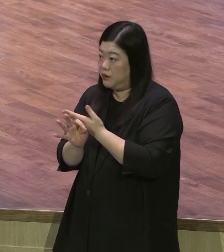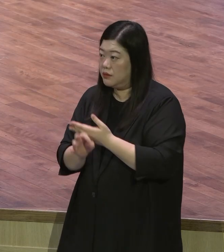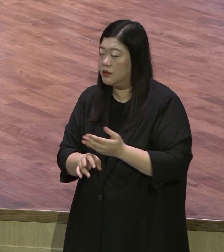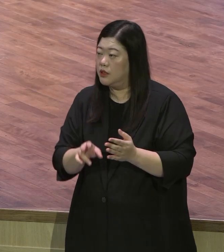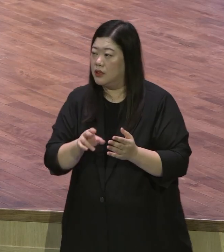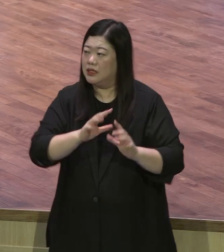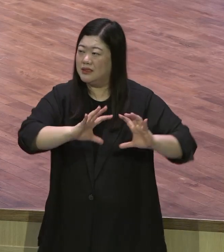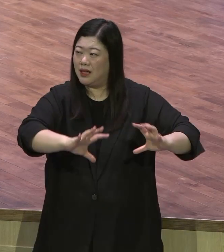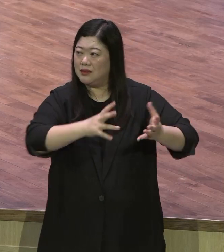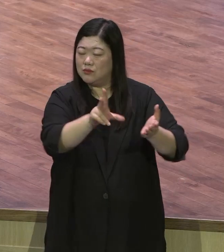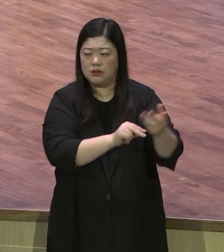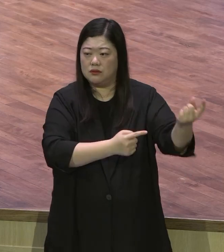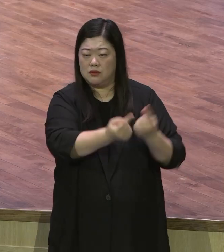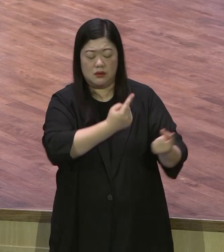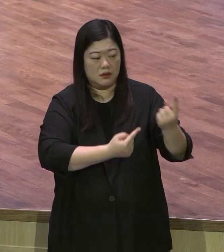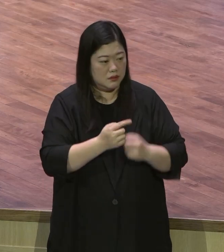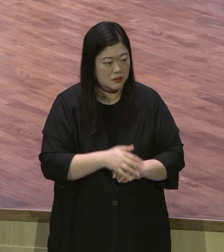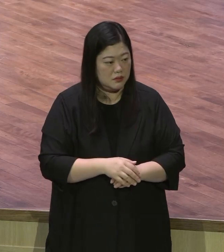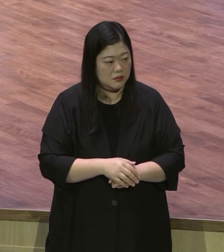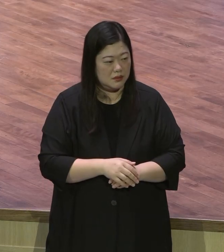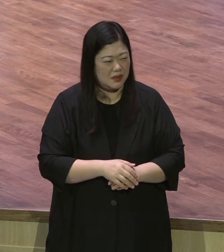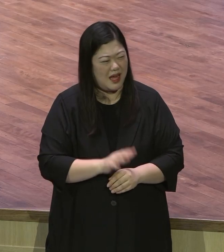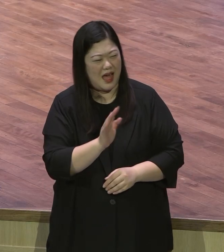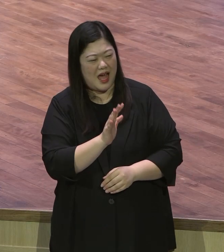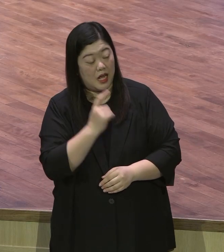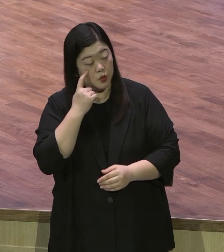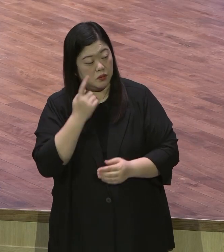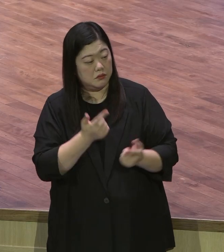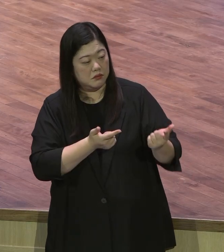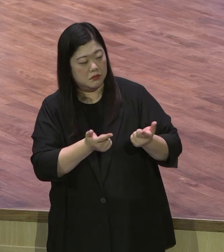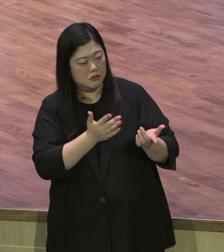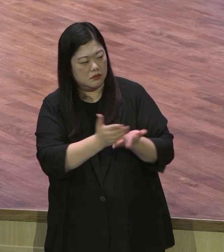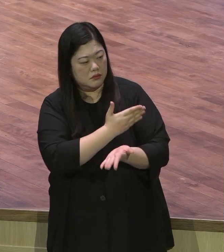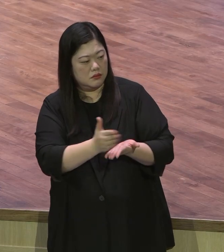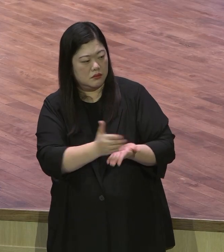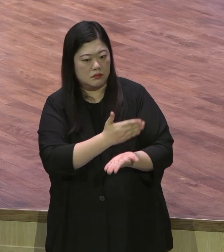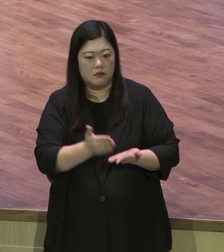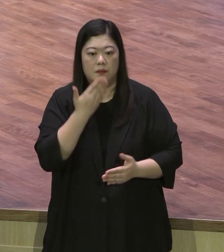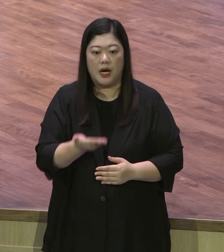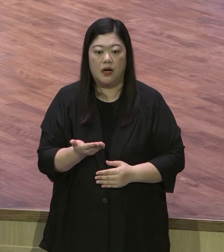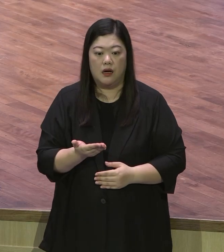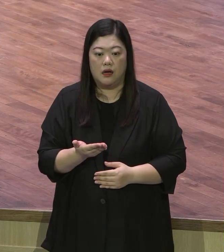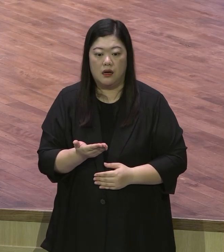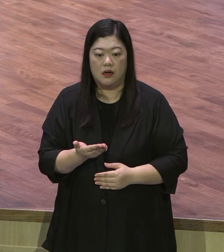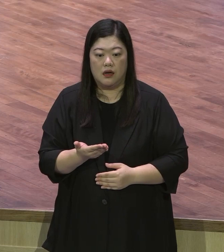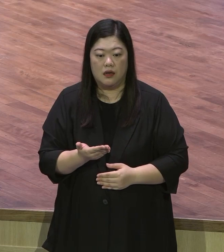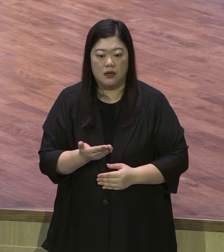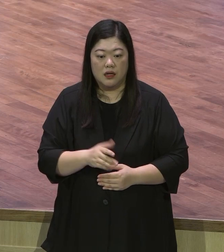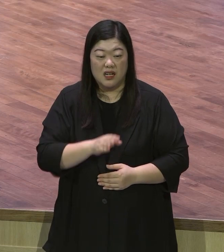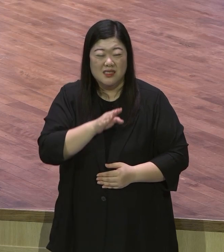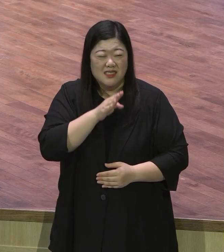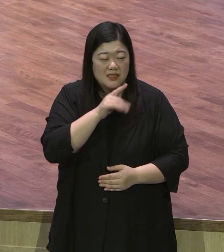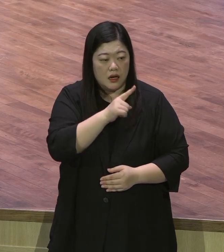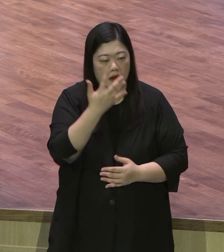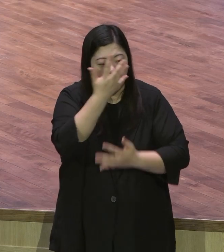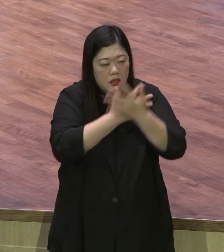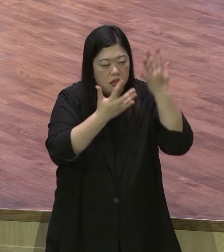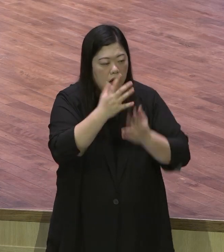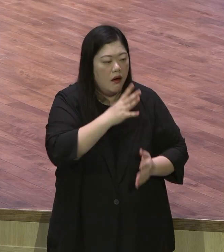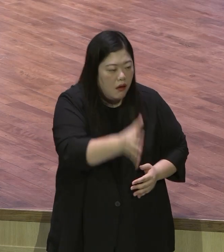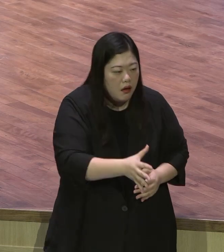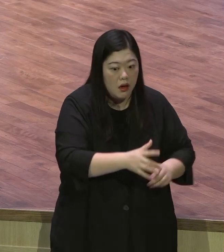성공할 수밖에 없어요. 하나님 앞에 쓰임 받을 뿐만 아니라 세상에서 성공할 수밖에 없어요. 왜냐? 분별력 주는 지혜와 지식 뭐 끝난